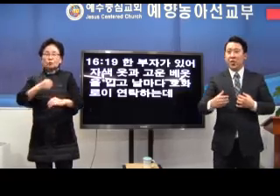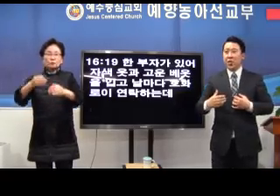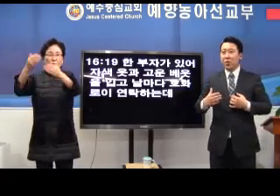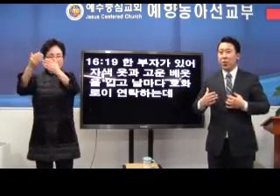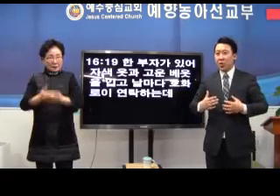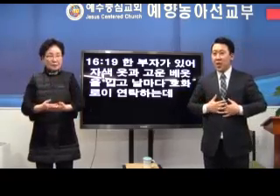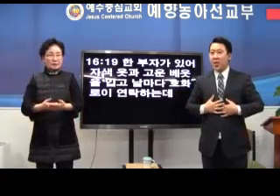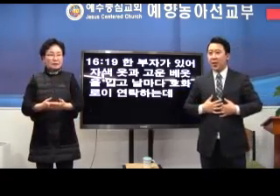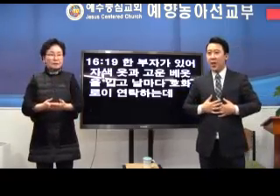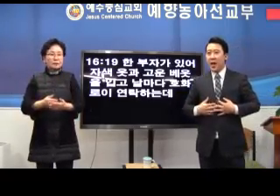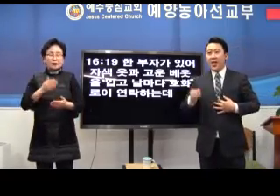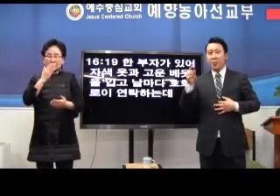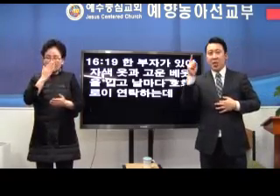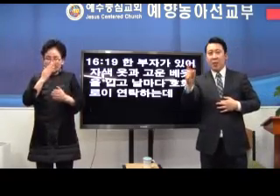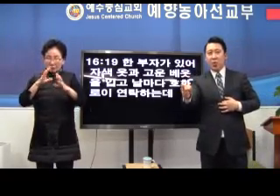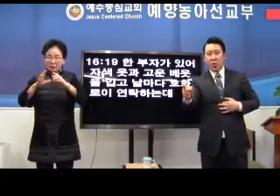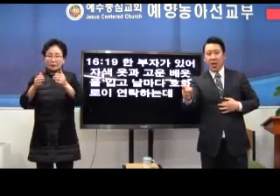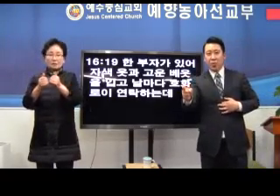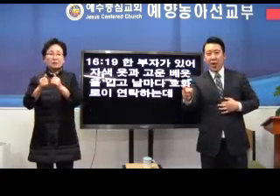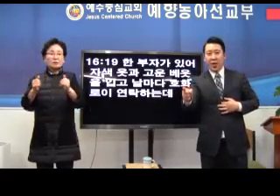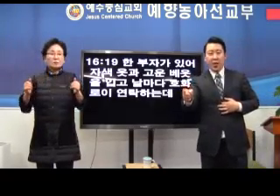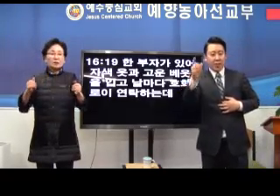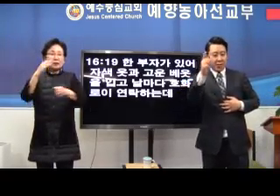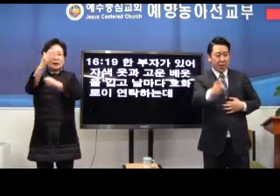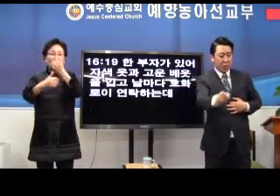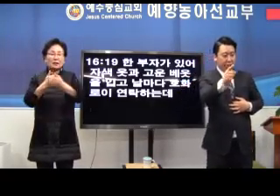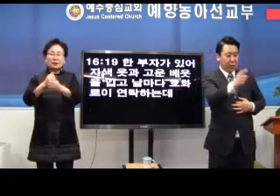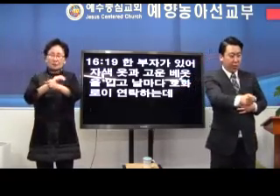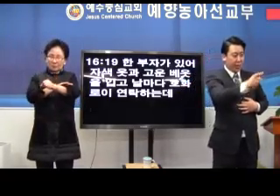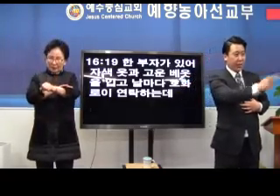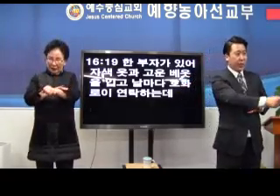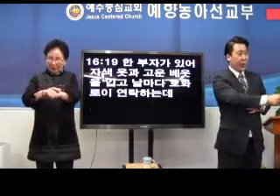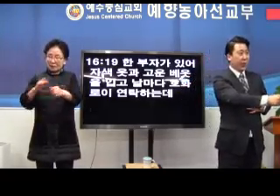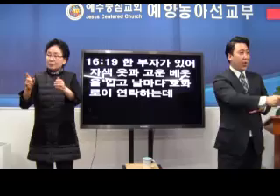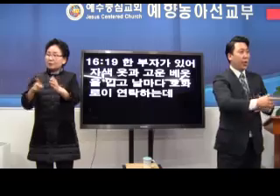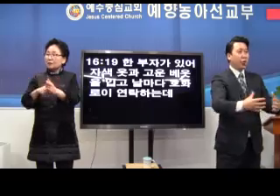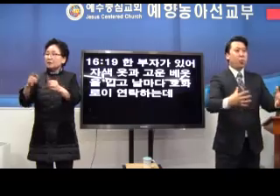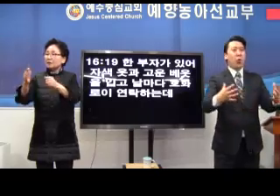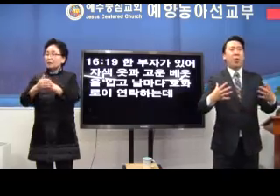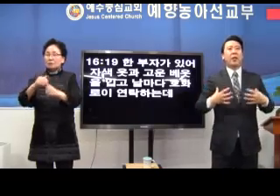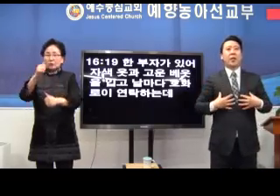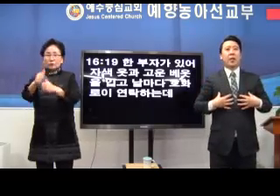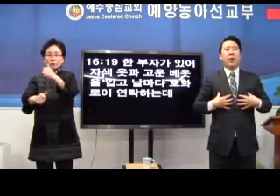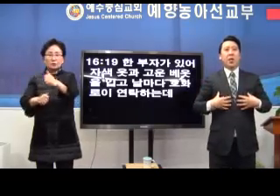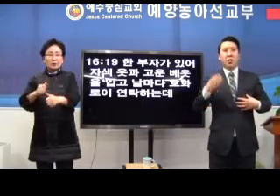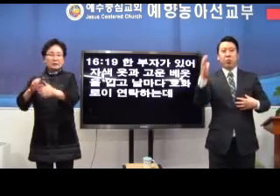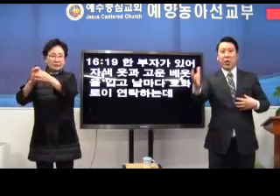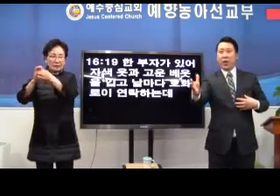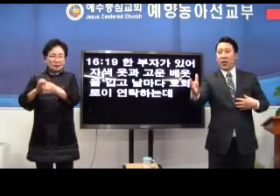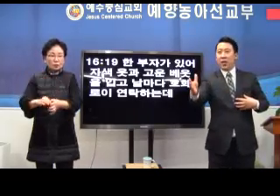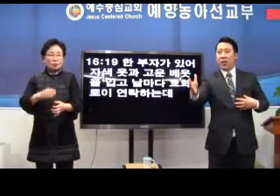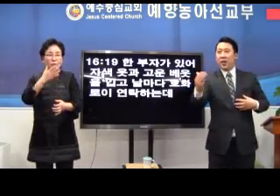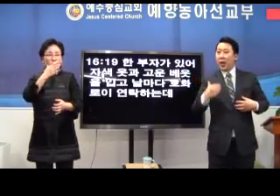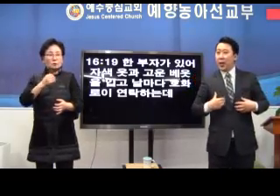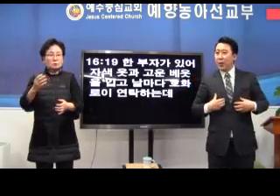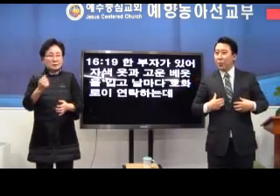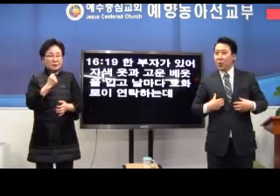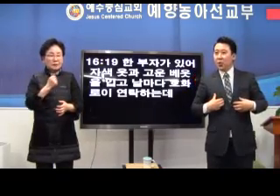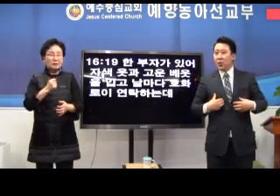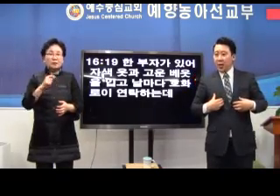유대인들은 지금도 그렇게 생각해. 하나님을 잘 믿었기 때문에 자손의 자손으로 축복을 받았다. 이 부자는 하나님을 믿었던 잘